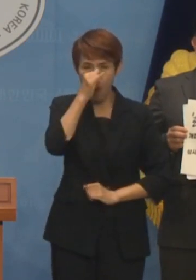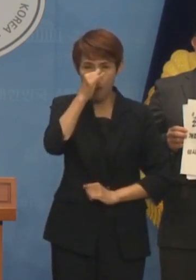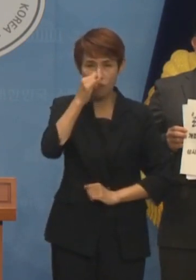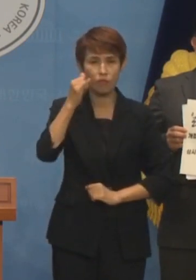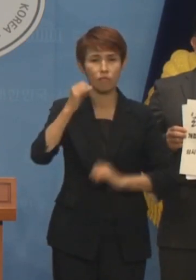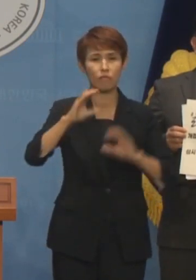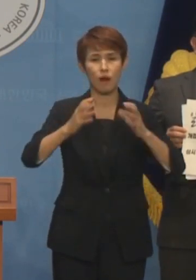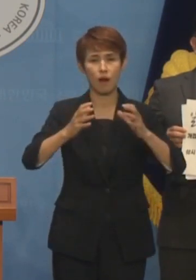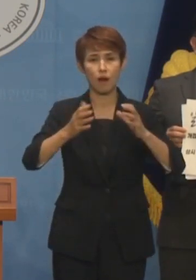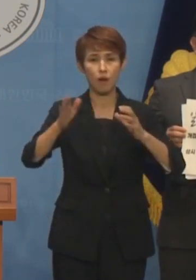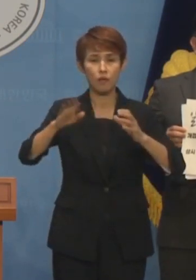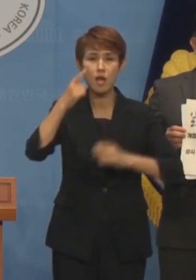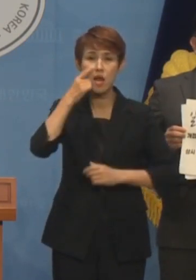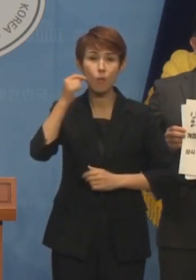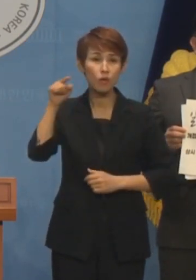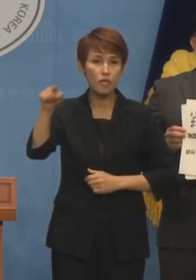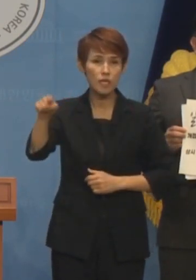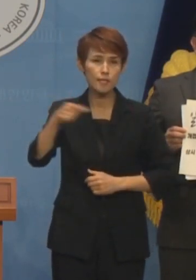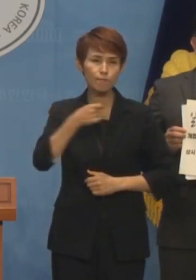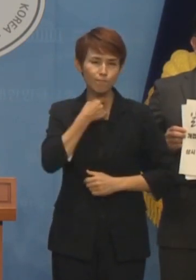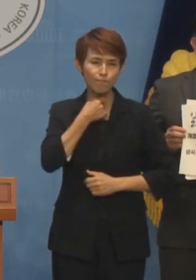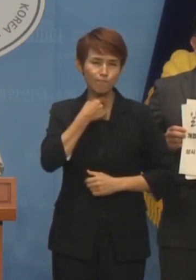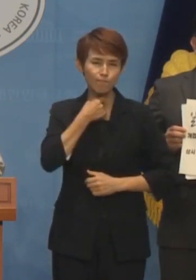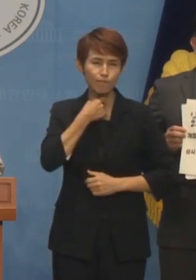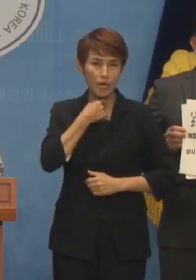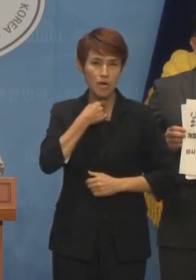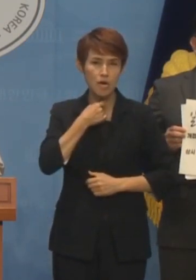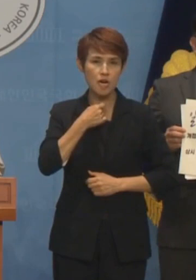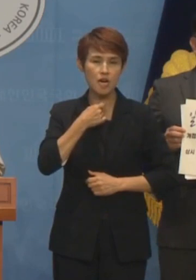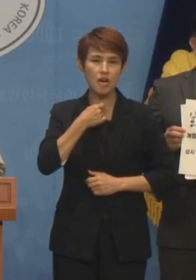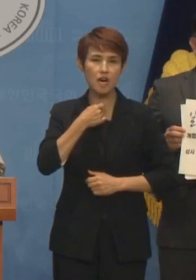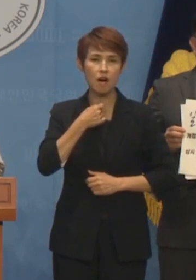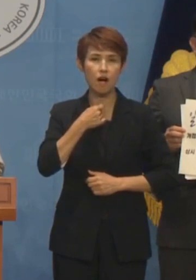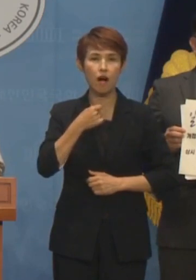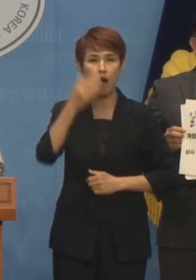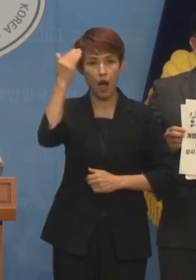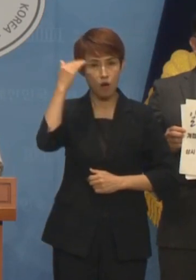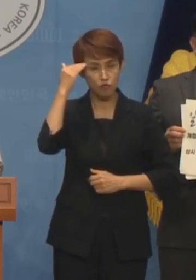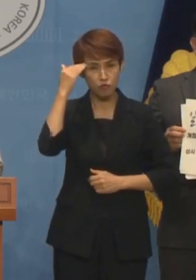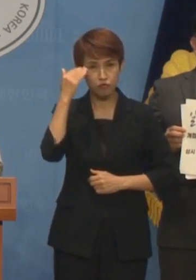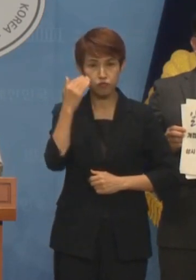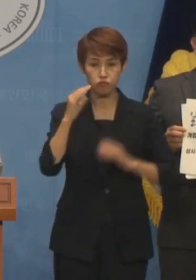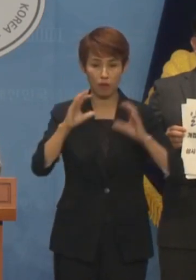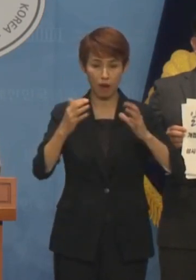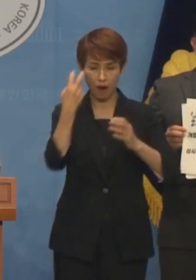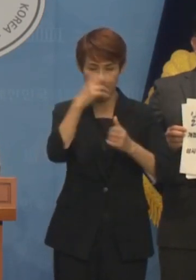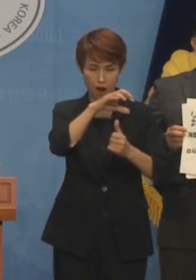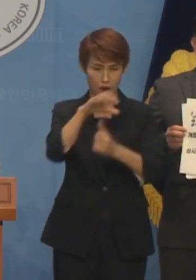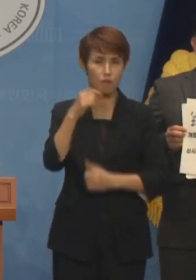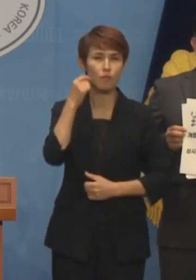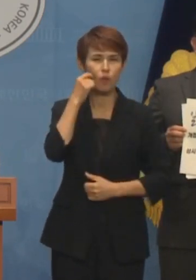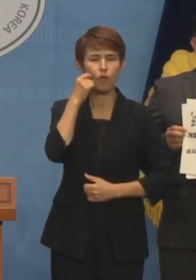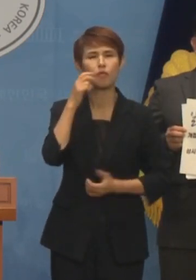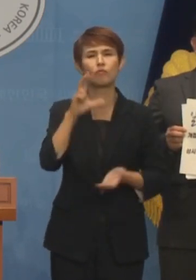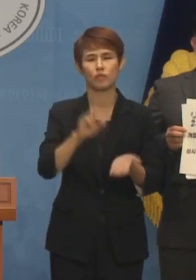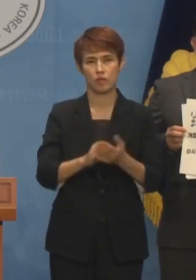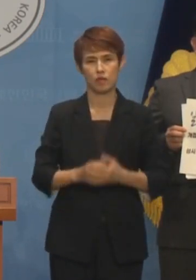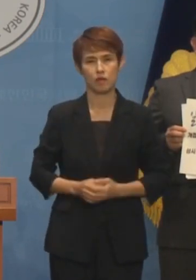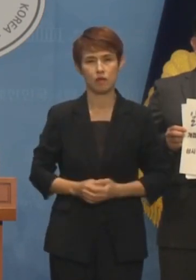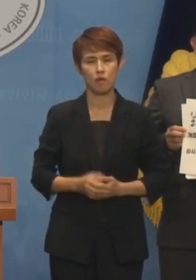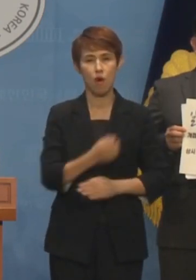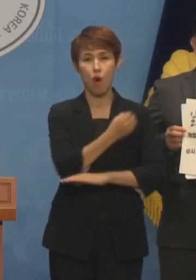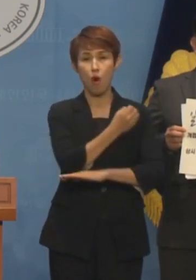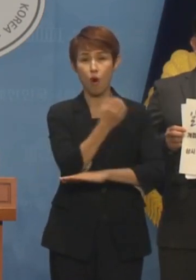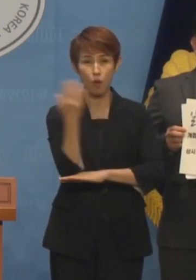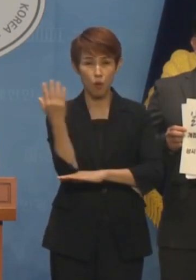국가이지만 일본이 눈독을 들여도 대놓고 지키지 못하는 나라가 되었습니다. 특히 언론의 공정성 붕괴는